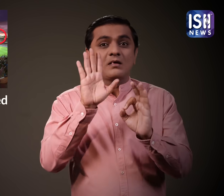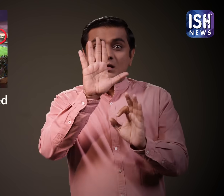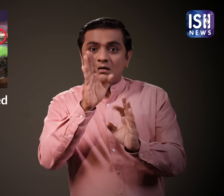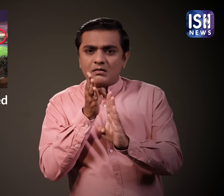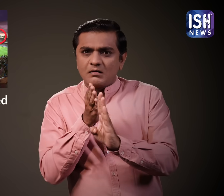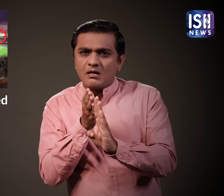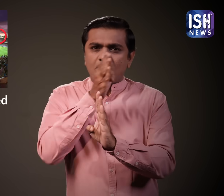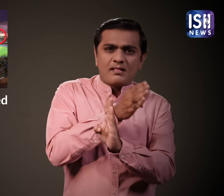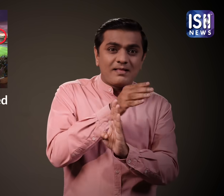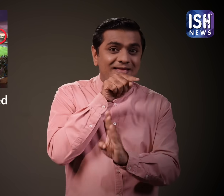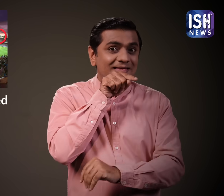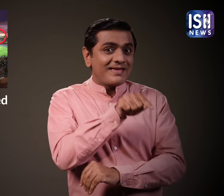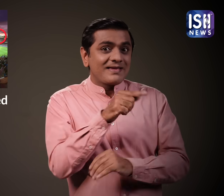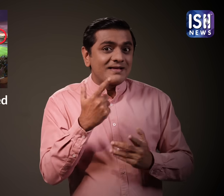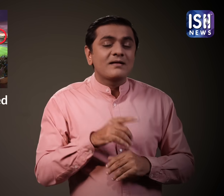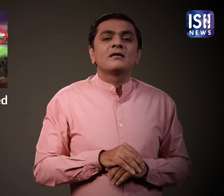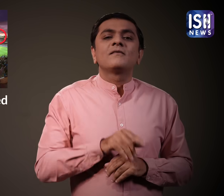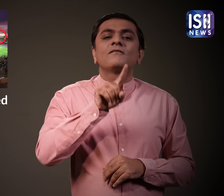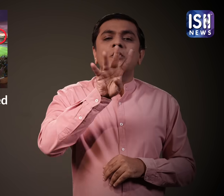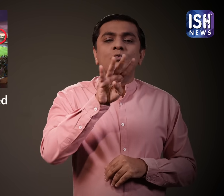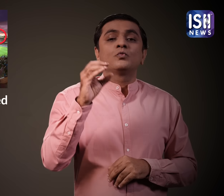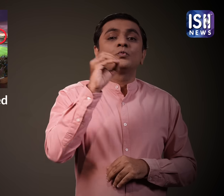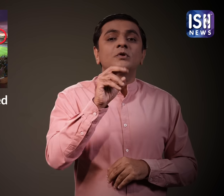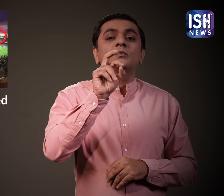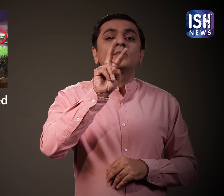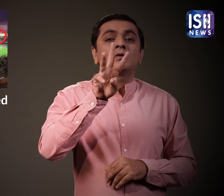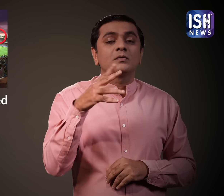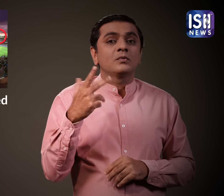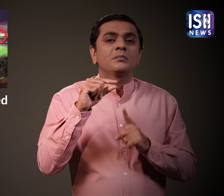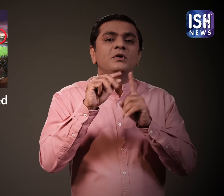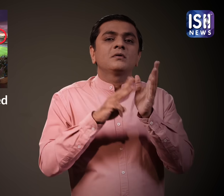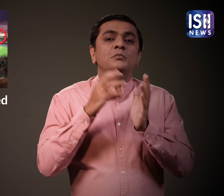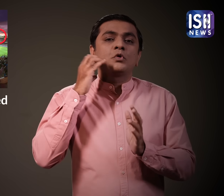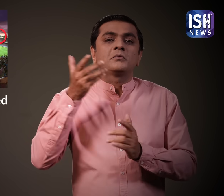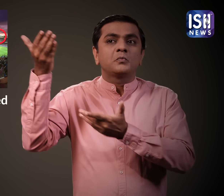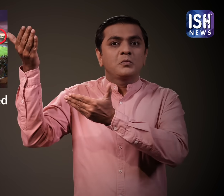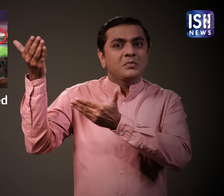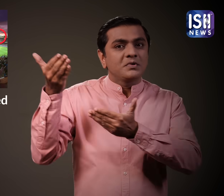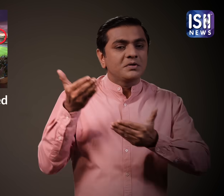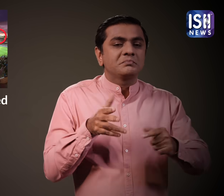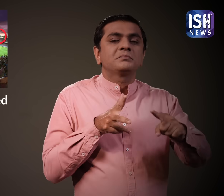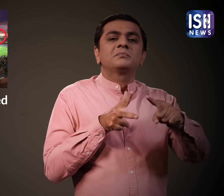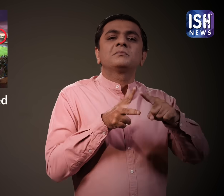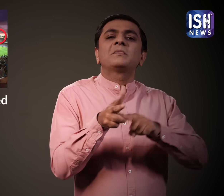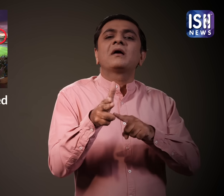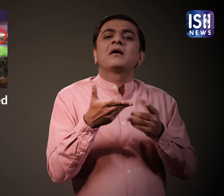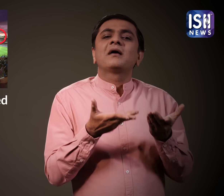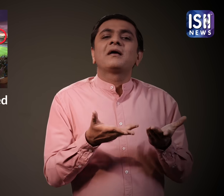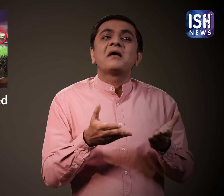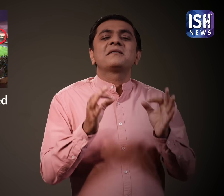14 अक्टूबर 2023 को प्रधान मंत्री नरेंद्र मोदी ने सत्र का गाटन किया और